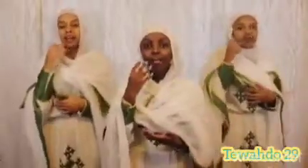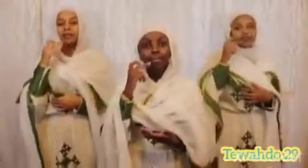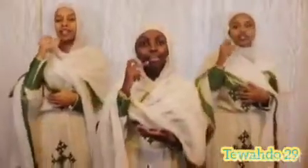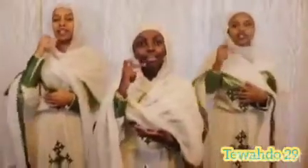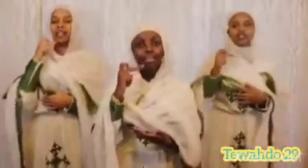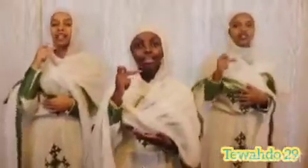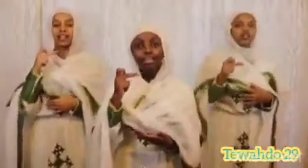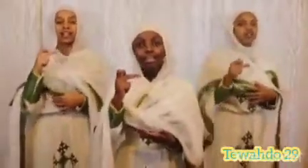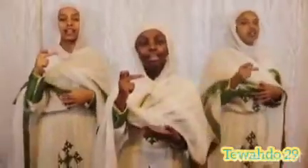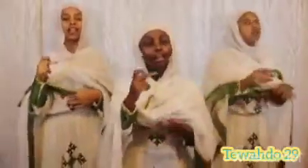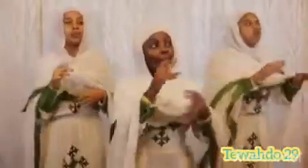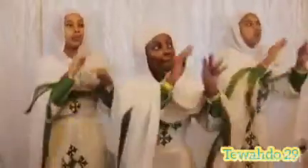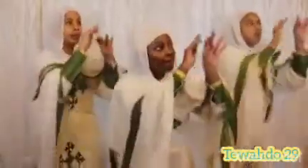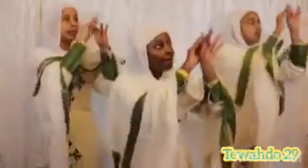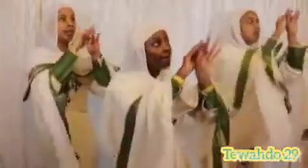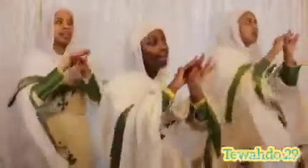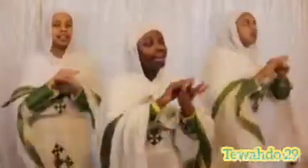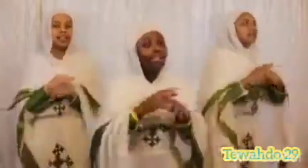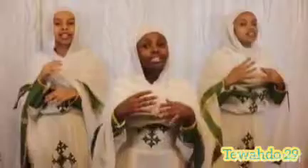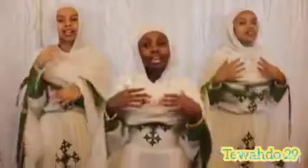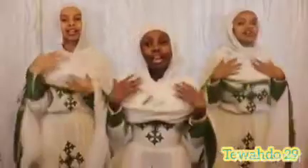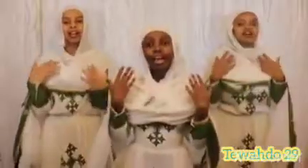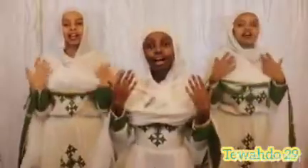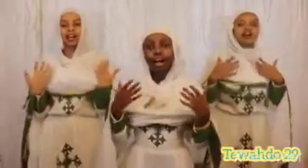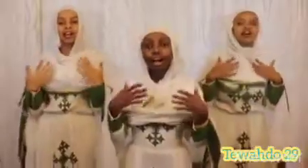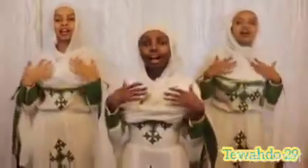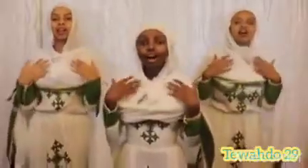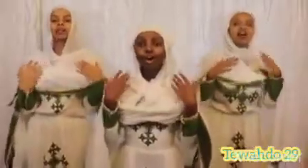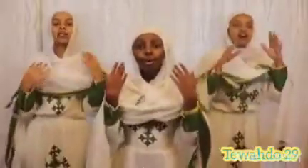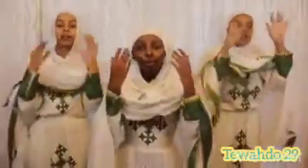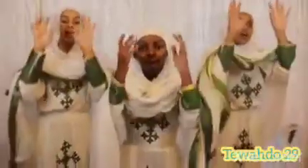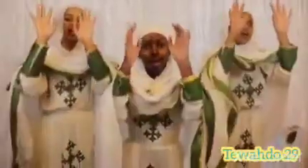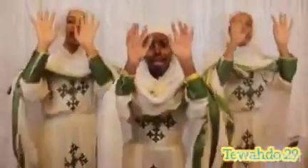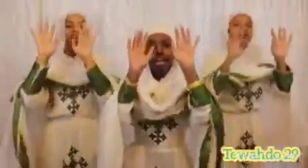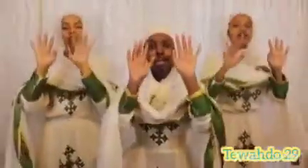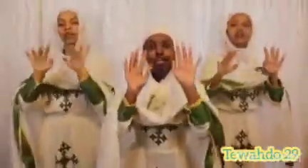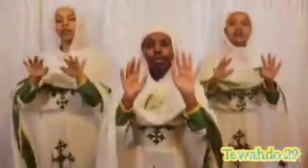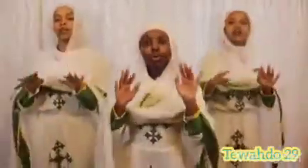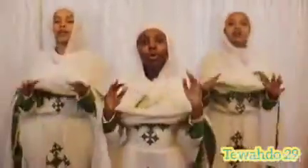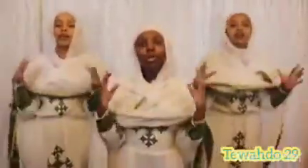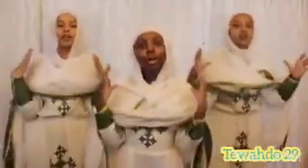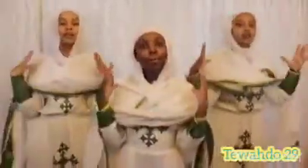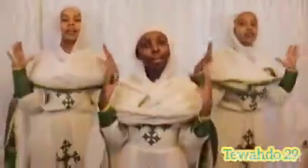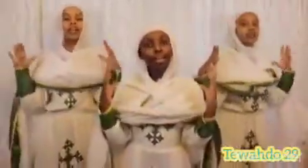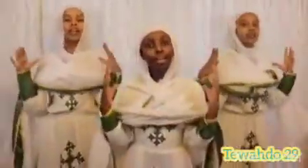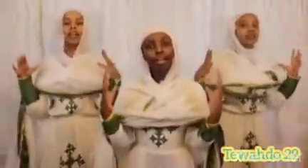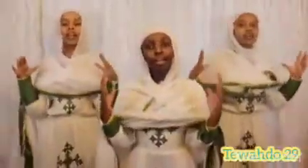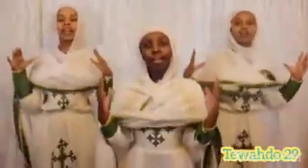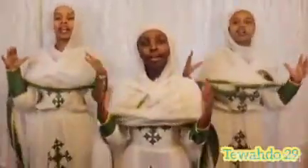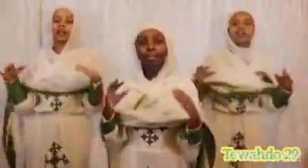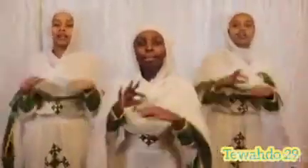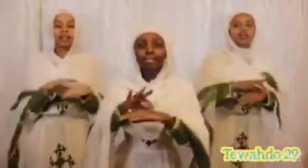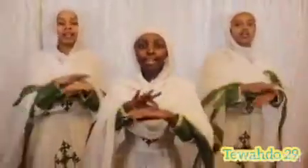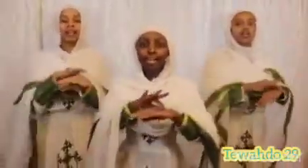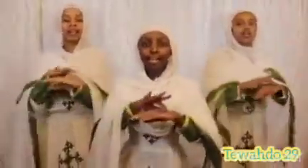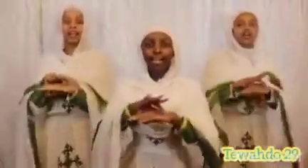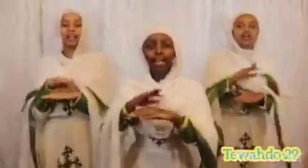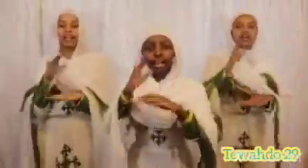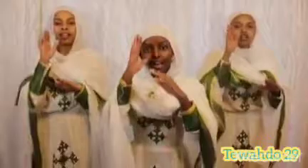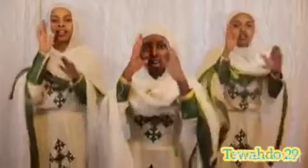ለማርያም ድንግል መንበረ ተላ ወሪዶ ገብርኤል ምድረ